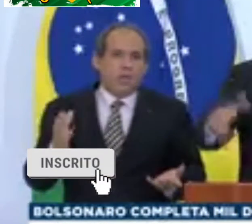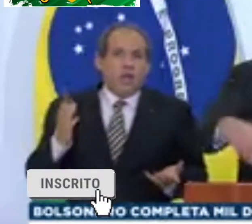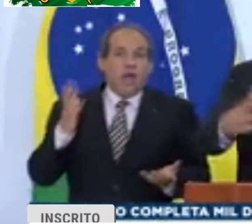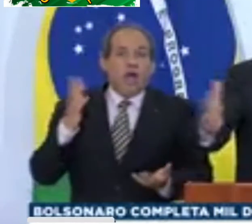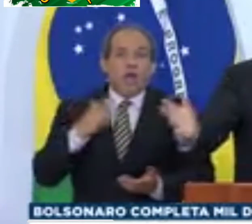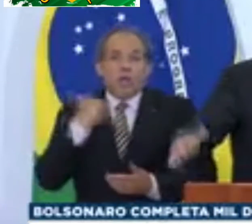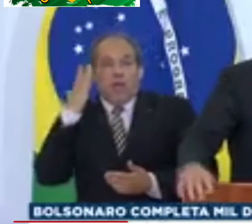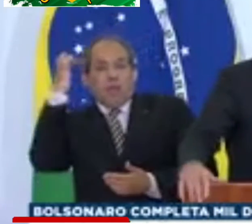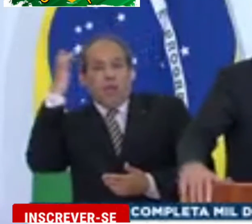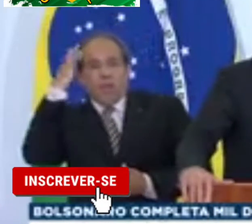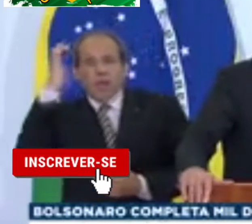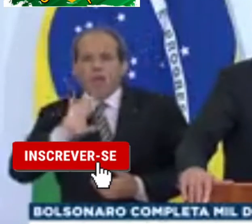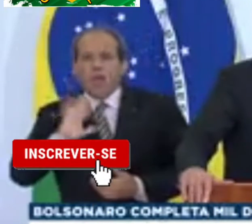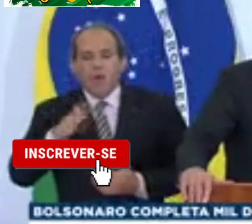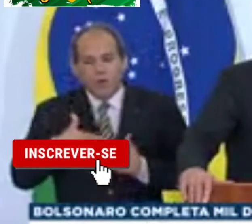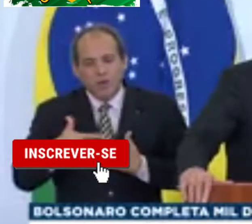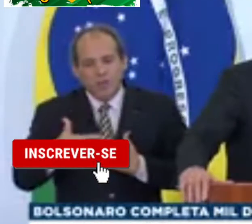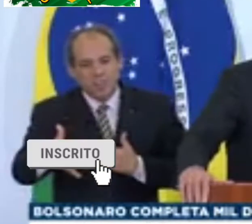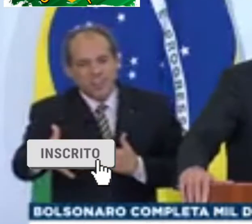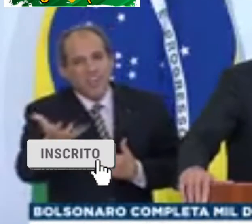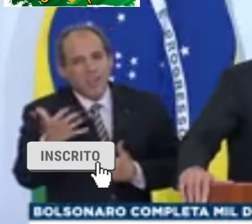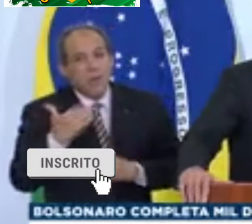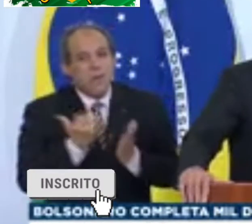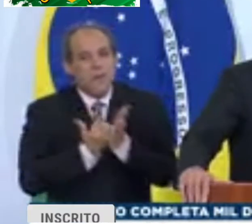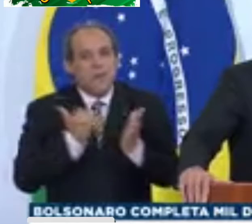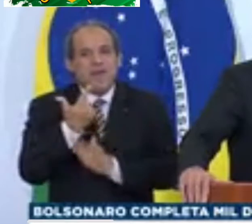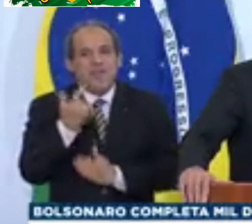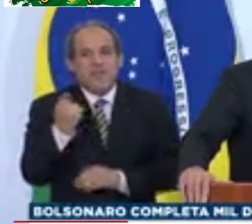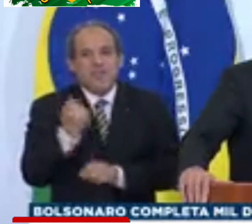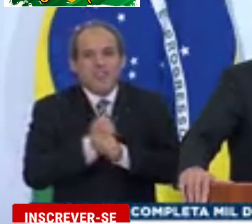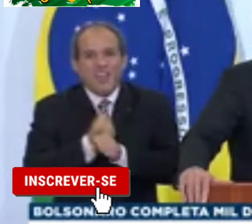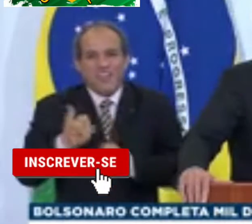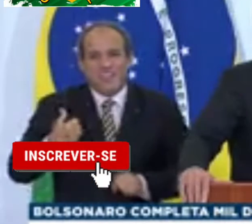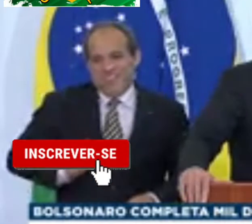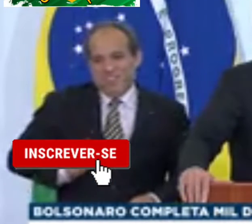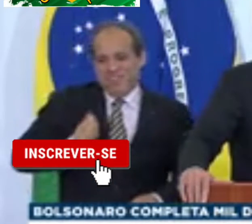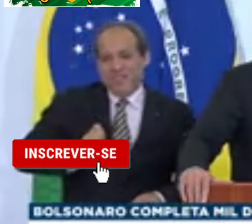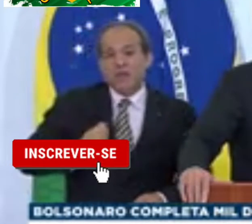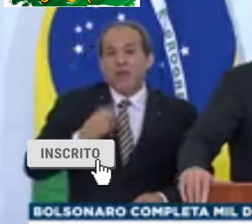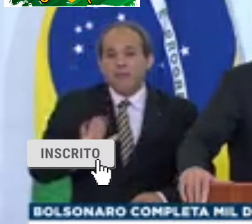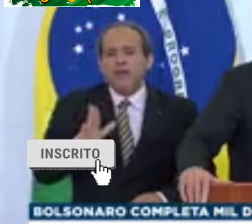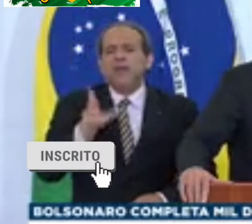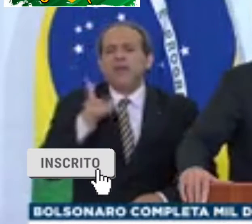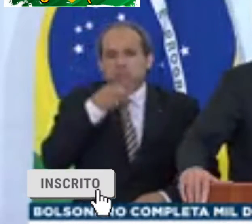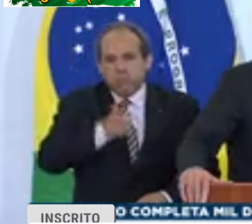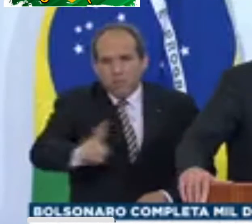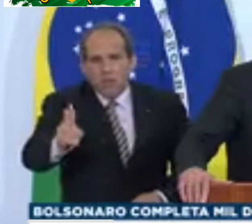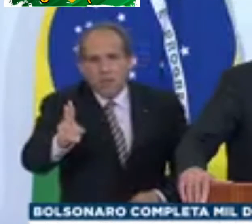espero ficar mais uns 20 e poucos anos vivo, com liberdade.